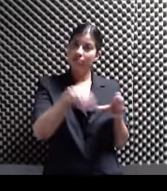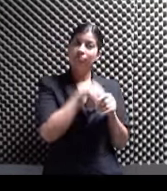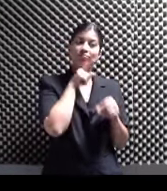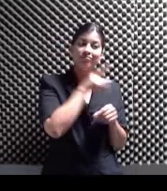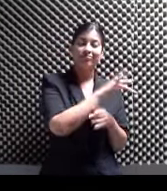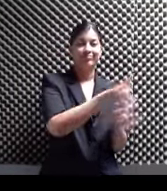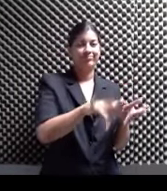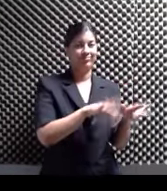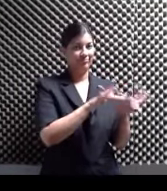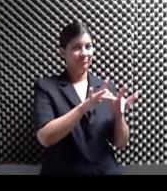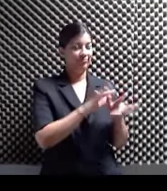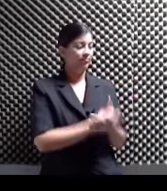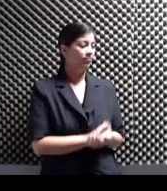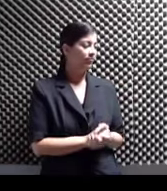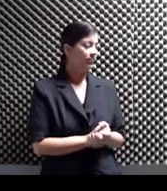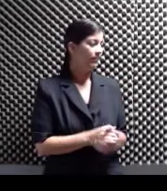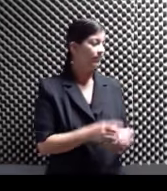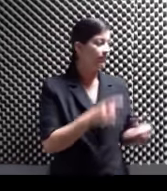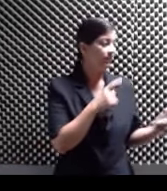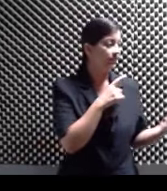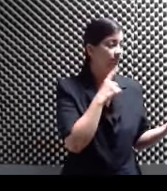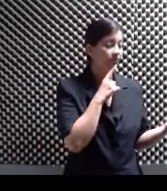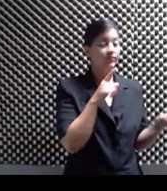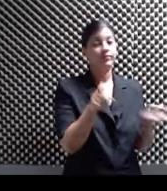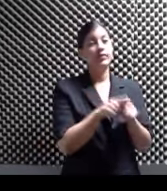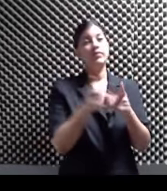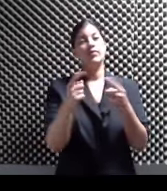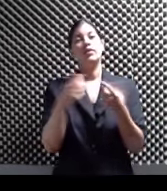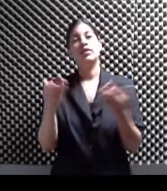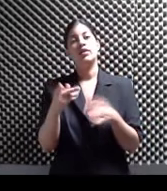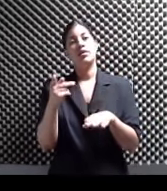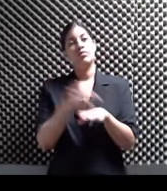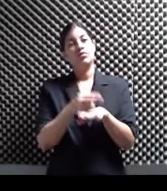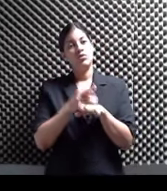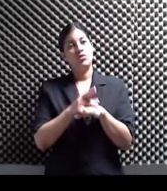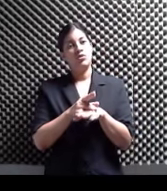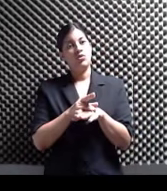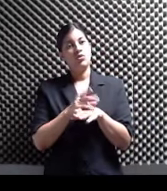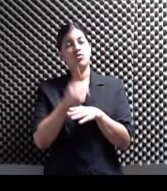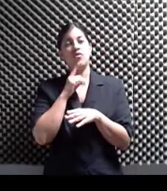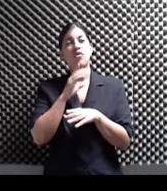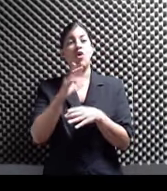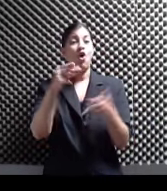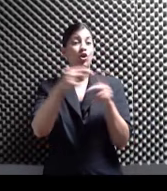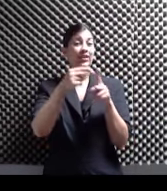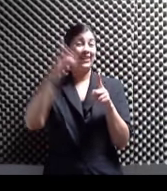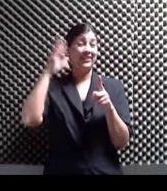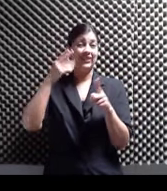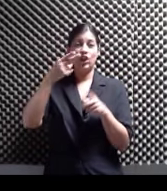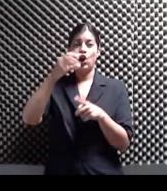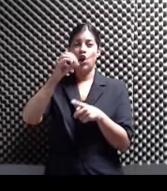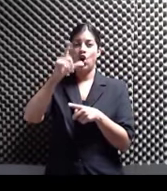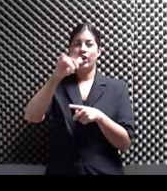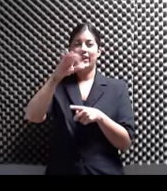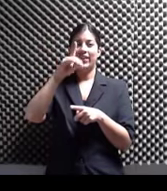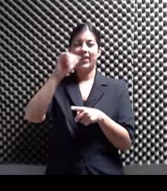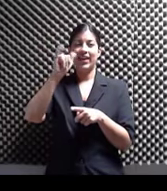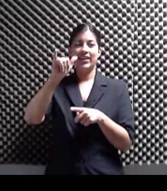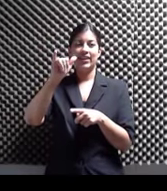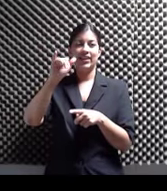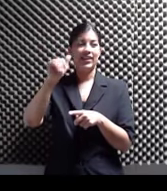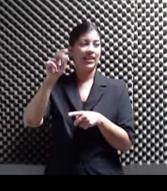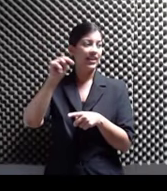aquí en una temporada de presentaciones en el hotel, lo que era el Holiday Inn, que ahora es, ¿cómo que se llama? Conrad